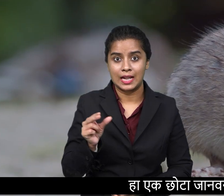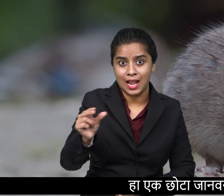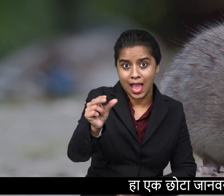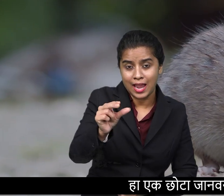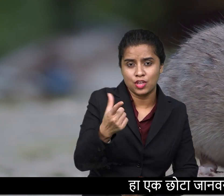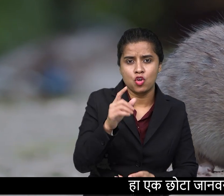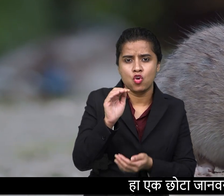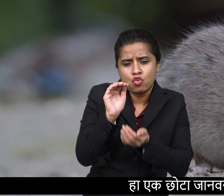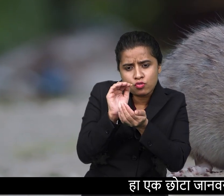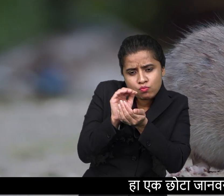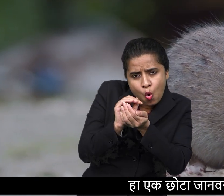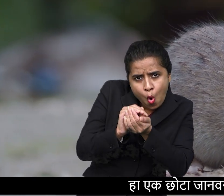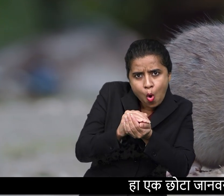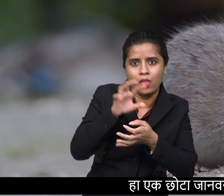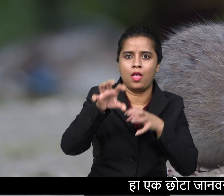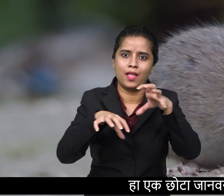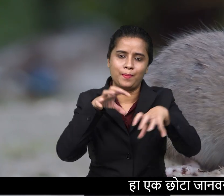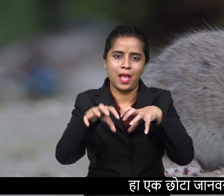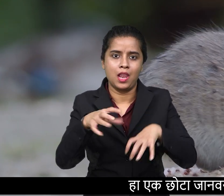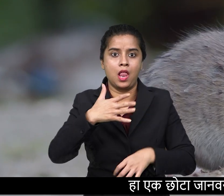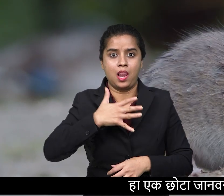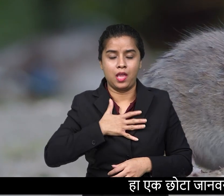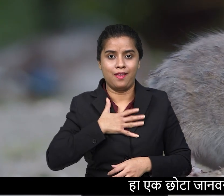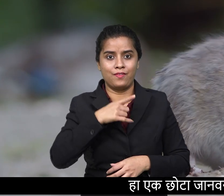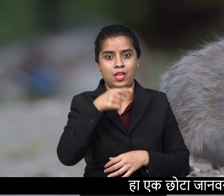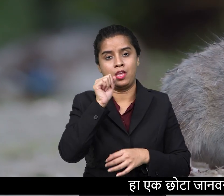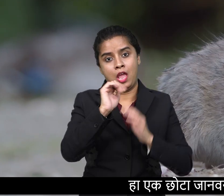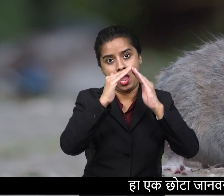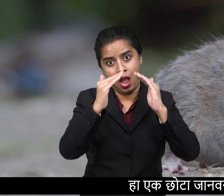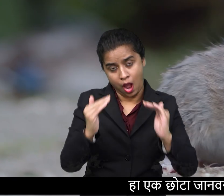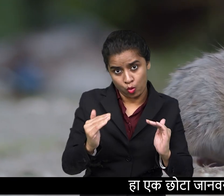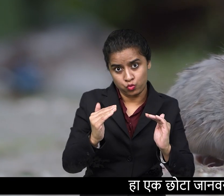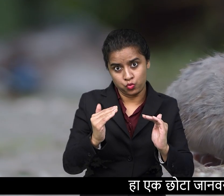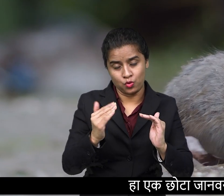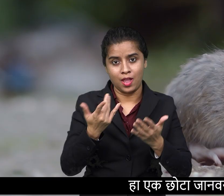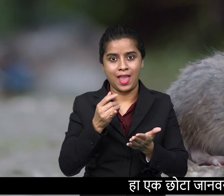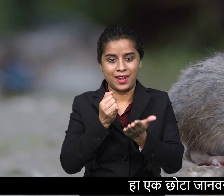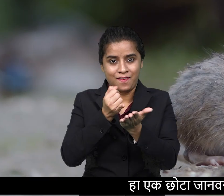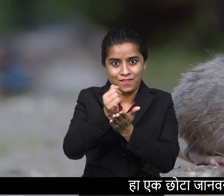चूहा एक छोटा जानवर है जो घरों और खेतों में रहता है।